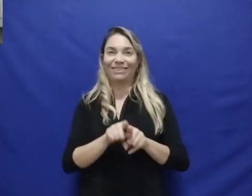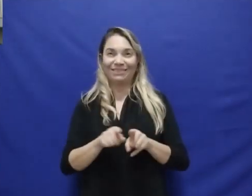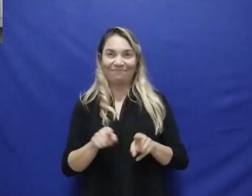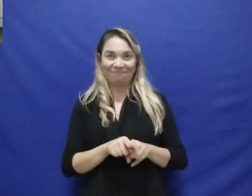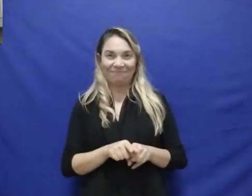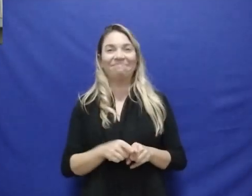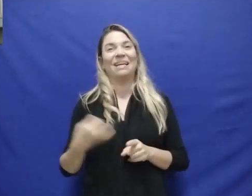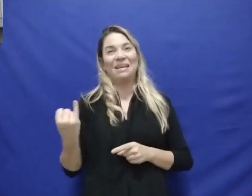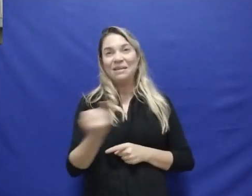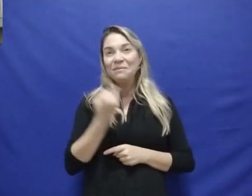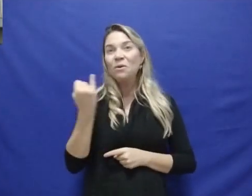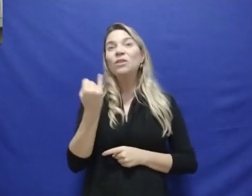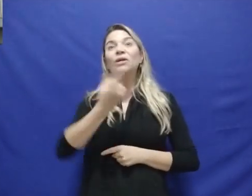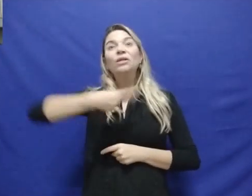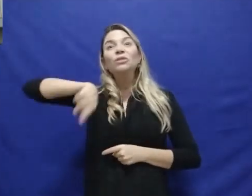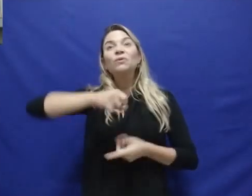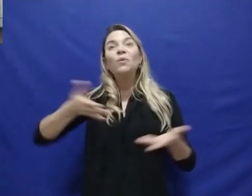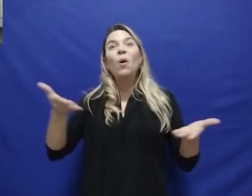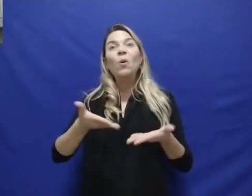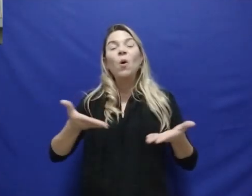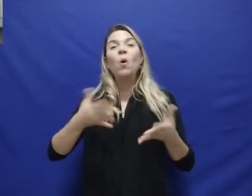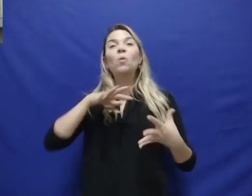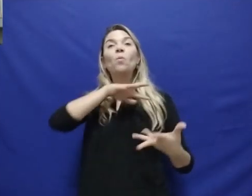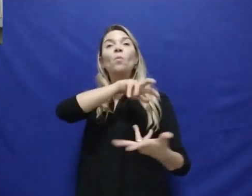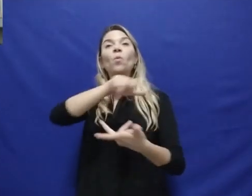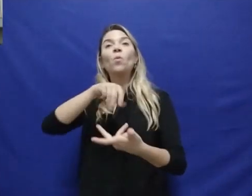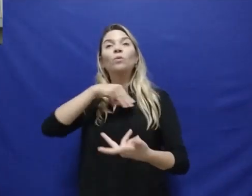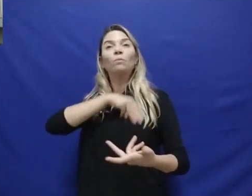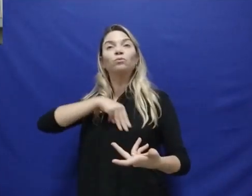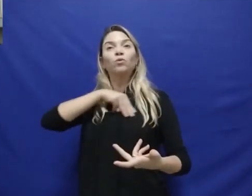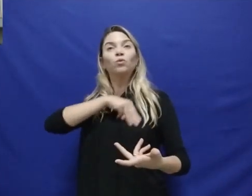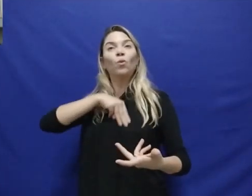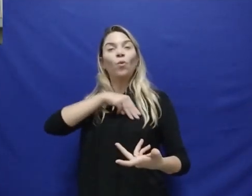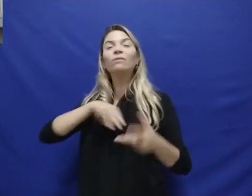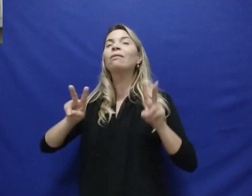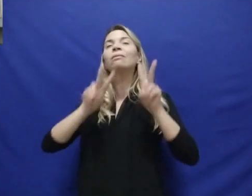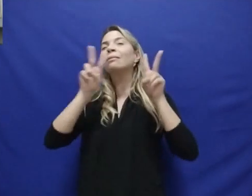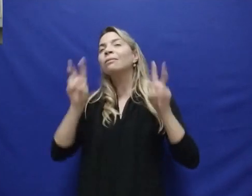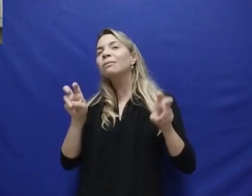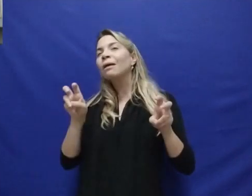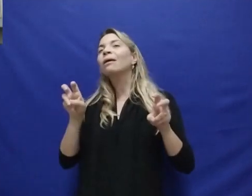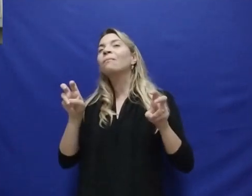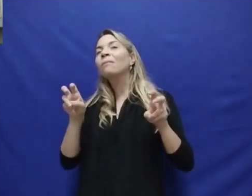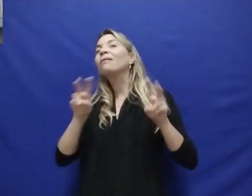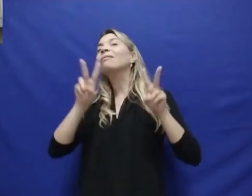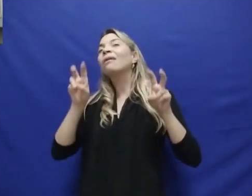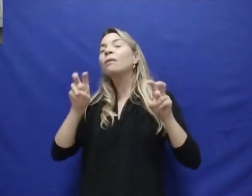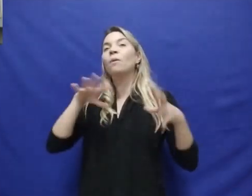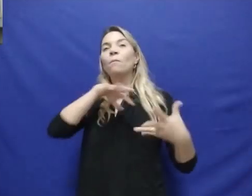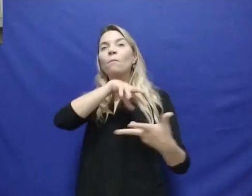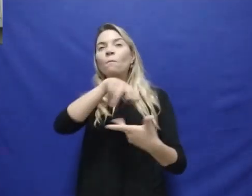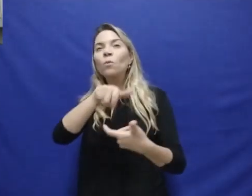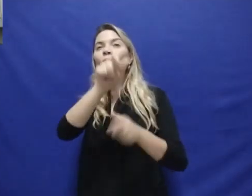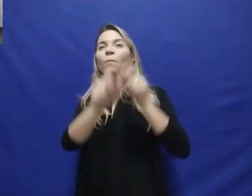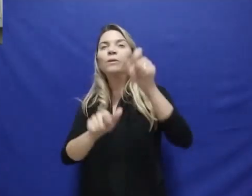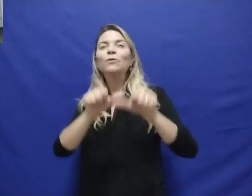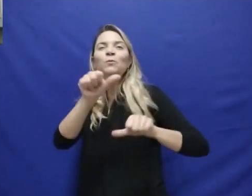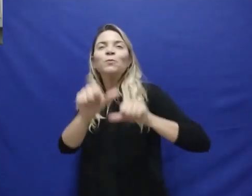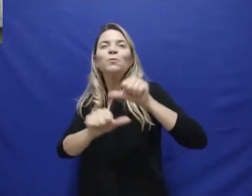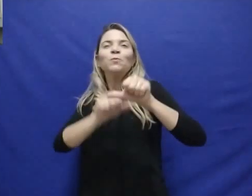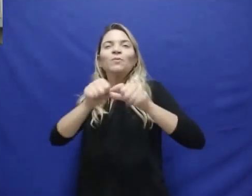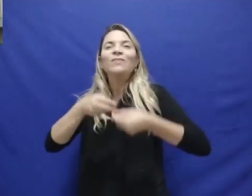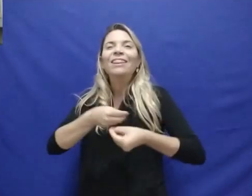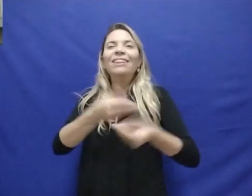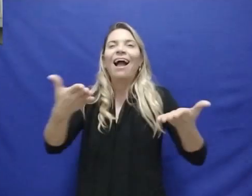para missões mundiais. O nosso tema desse ano: transforme o mundo com a alegria de Jesus. Porque,